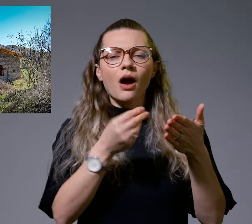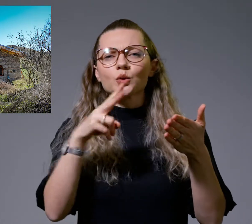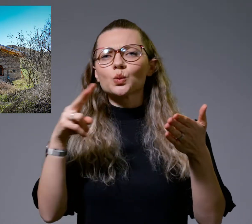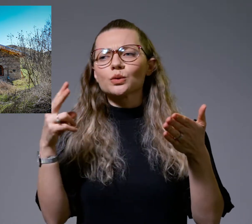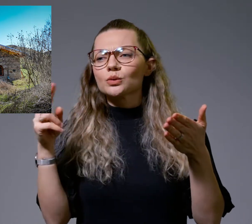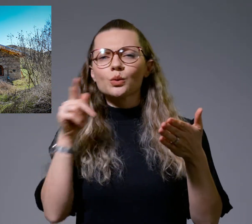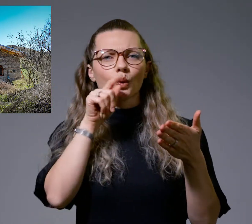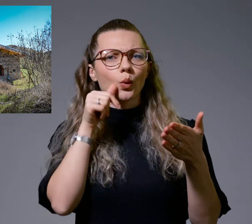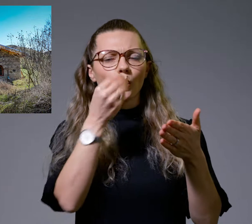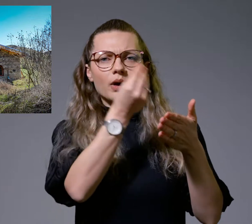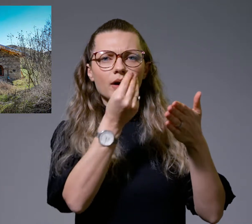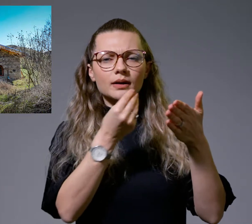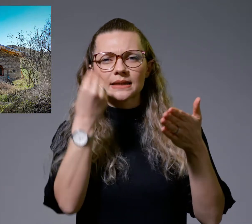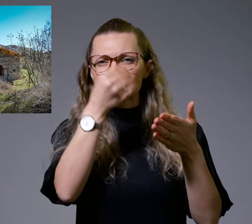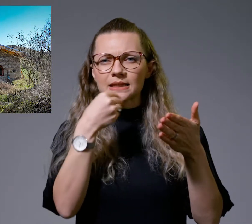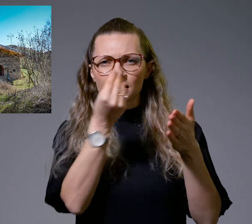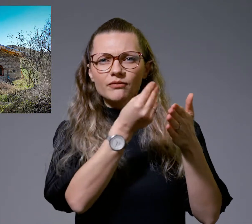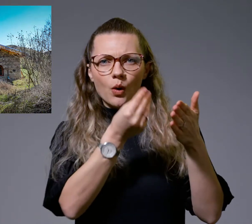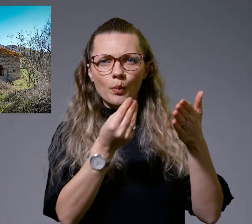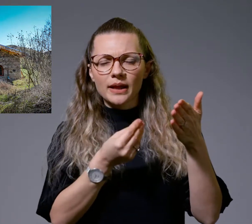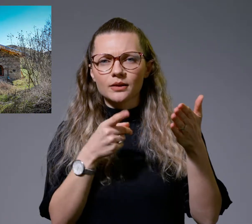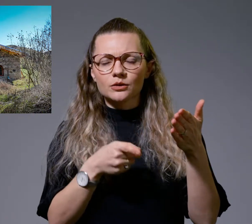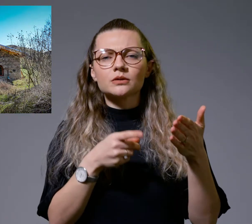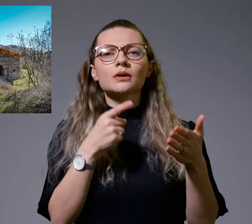ја одсликувале црквата веројатно